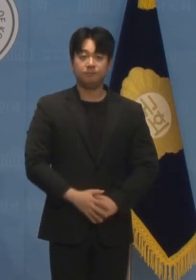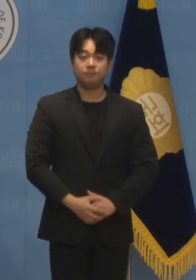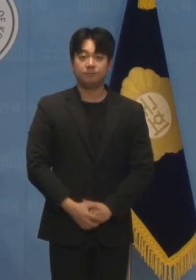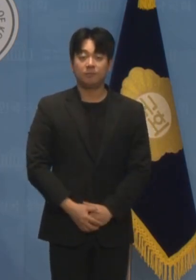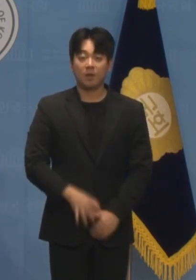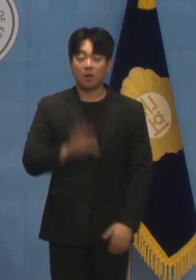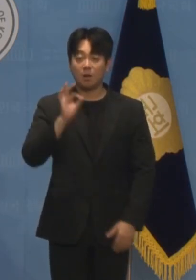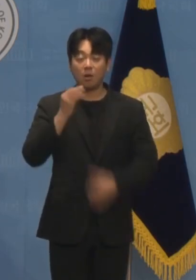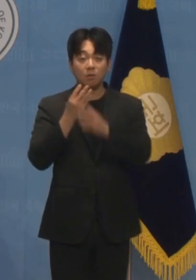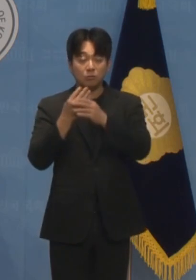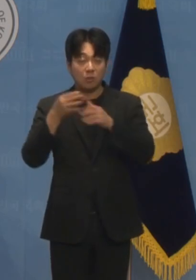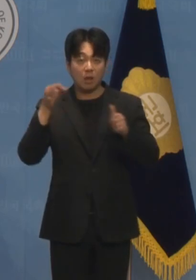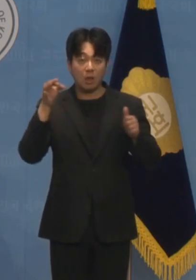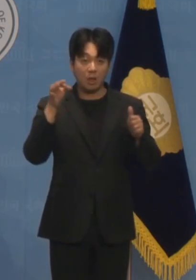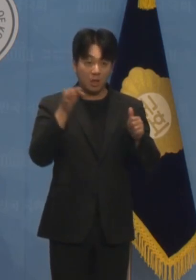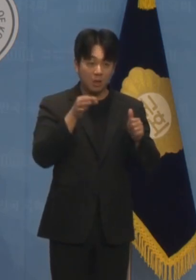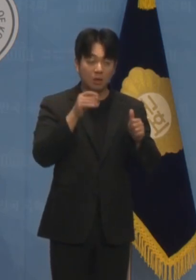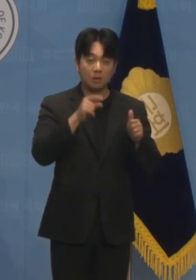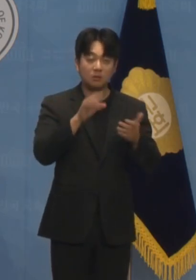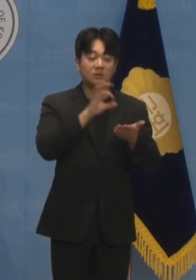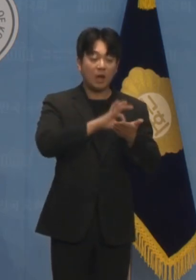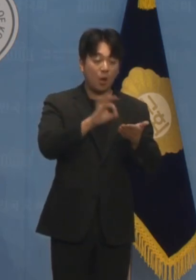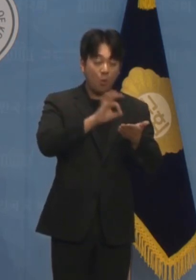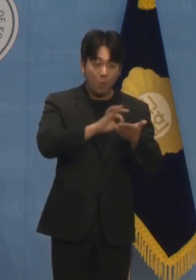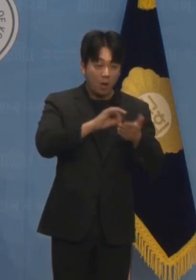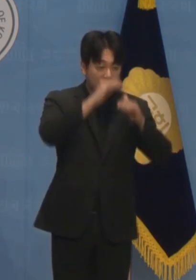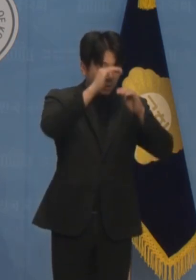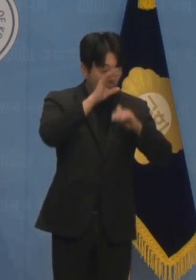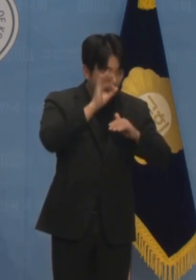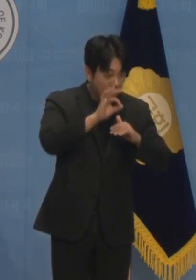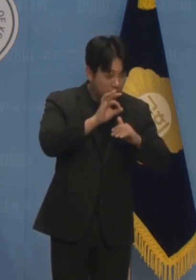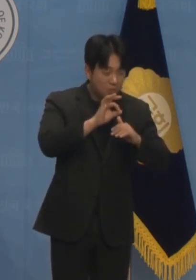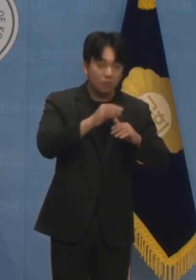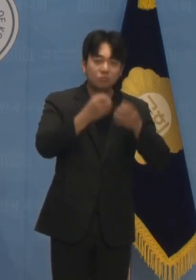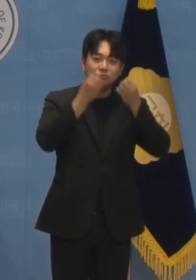원이 넘는 가장 고가인 최신형 휴대폰은